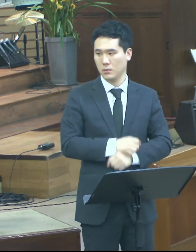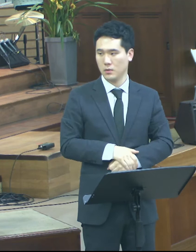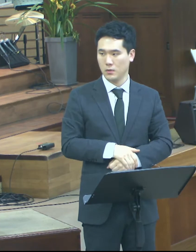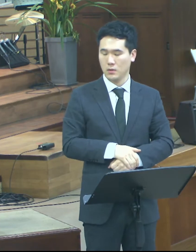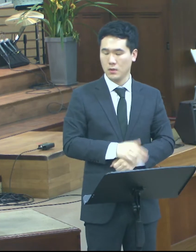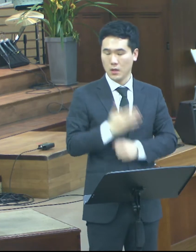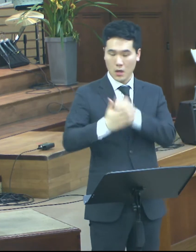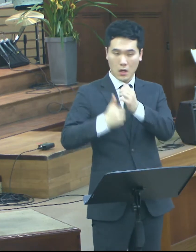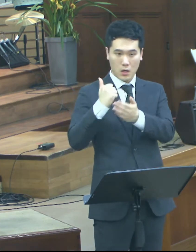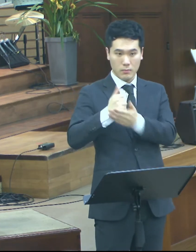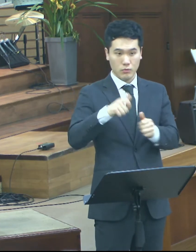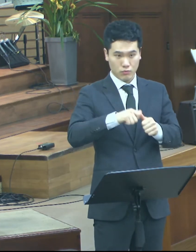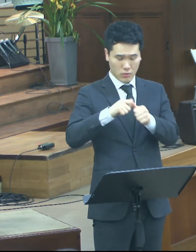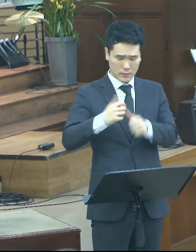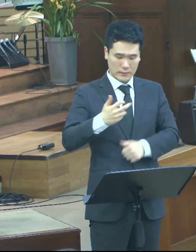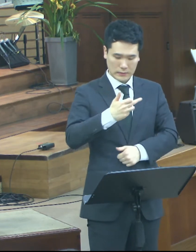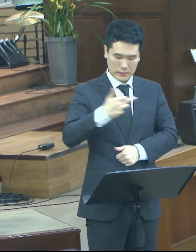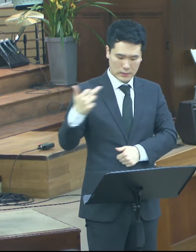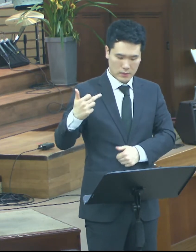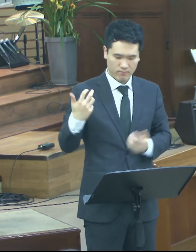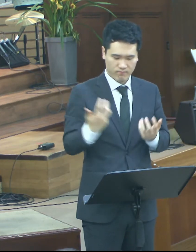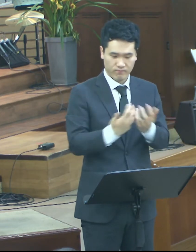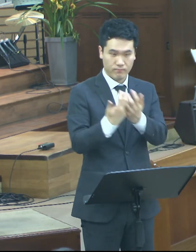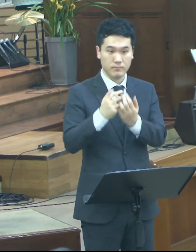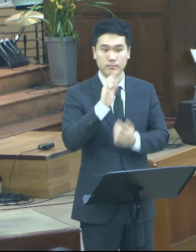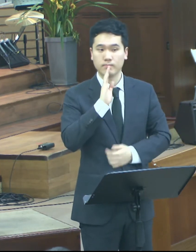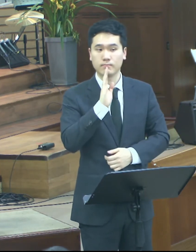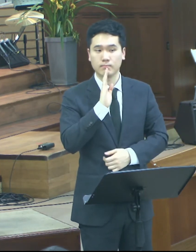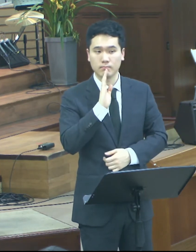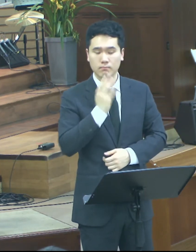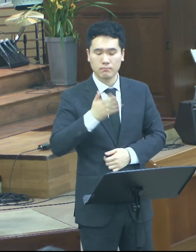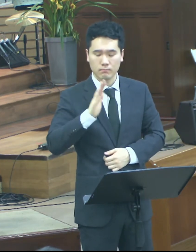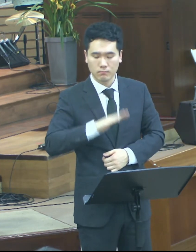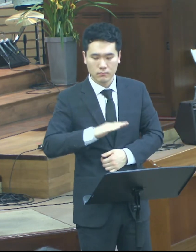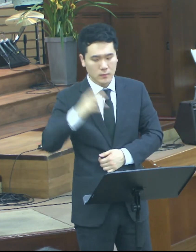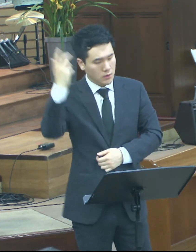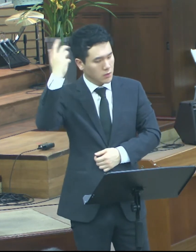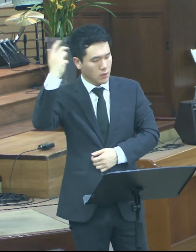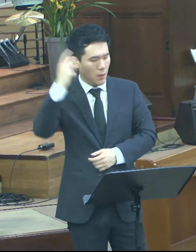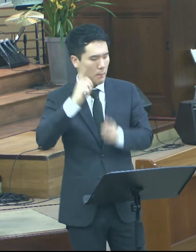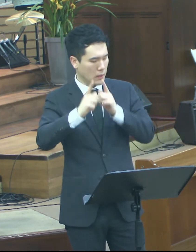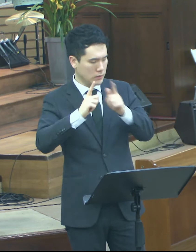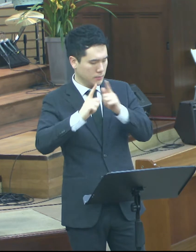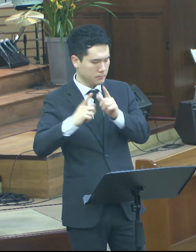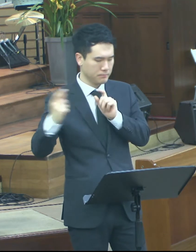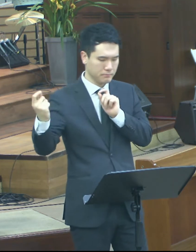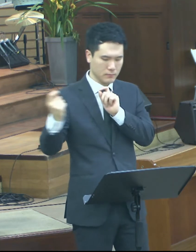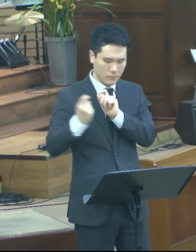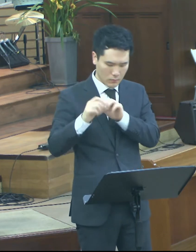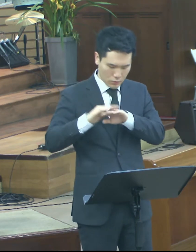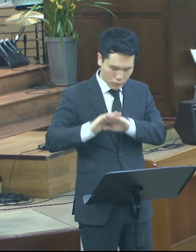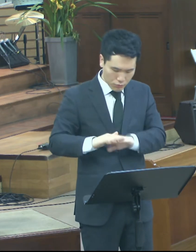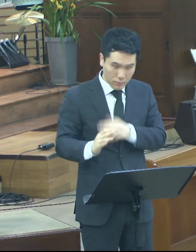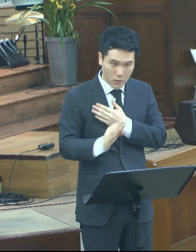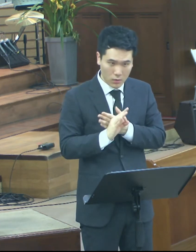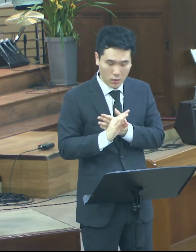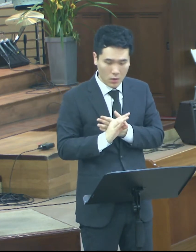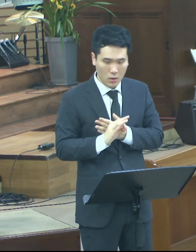크고 풍성하잖아요. 좋은 거잖아요. 그런데 신령한 말씀을 계속 가까이 하면 신령한 젖을 가까이 하다 보면